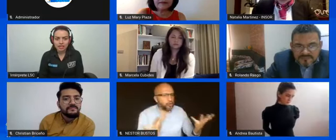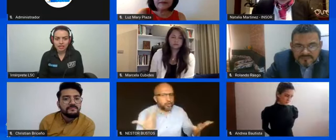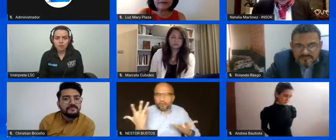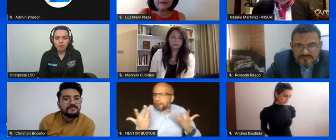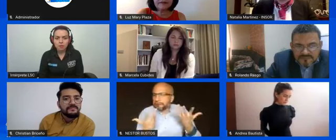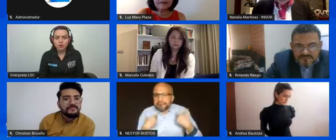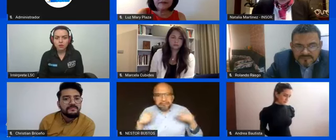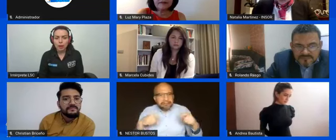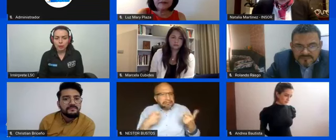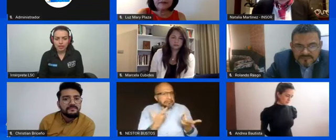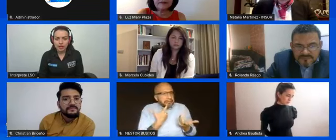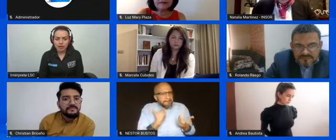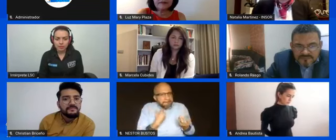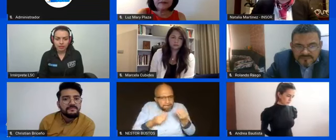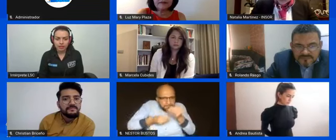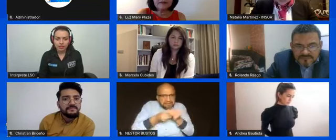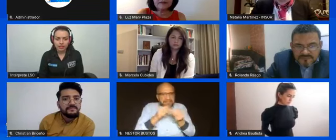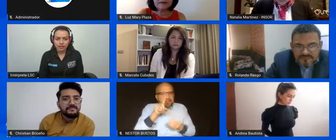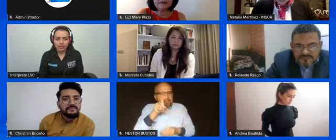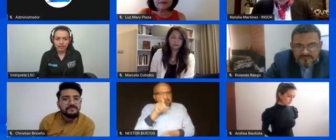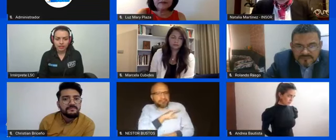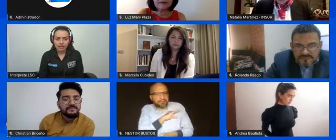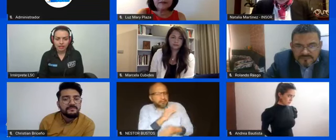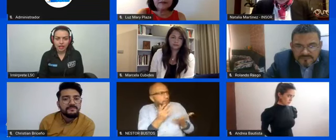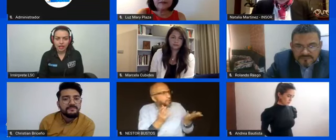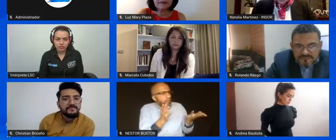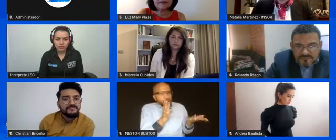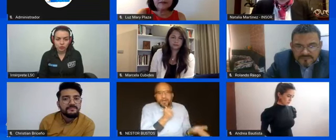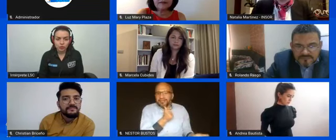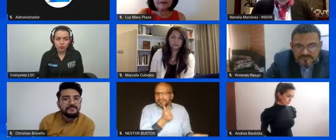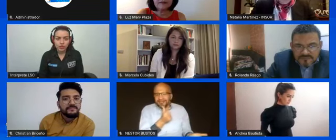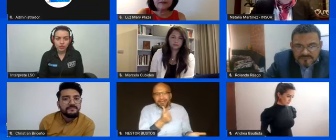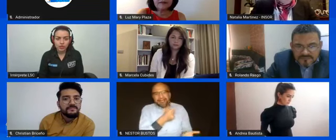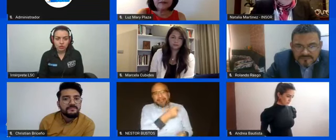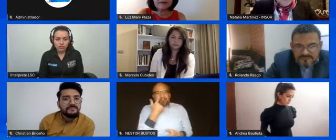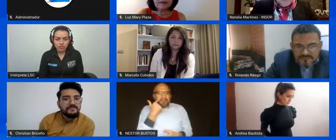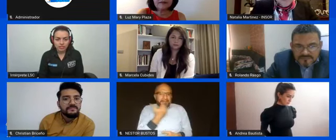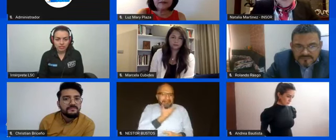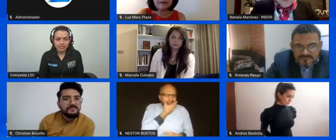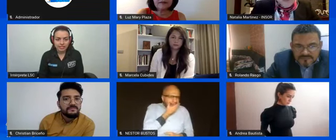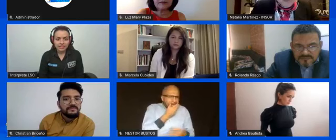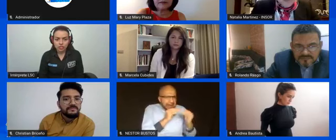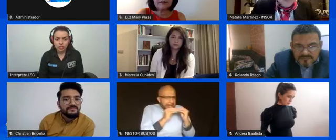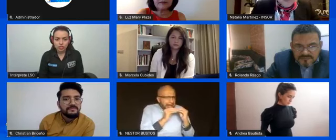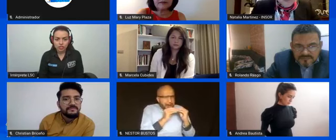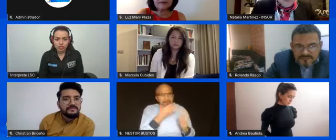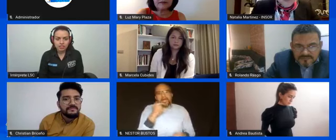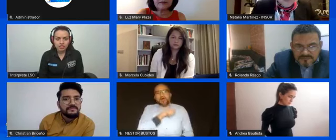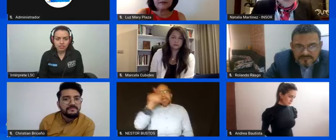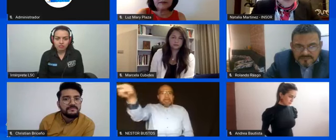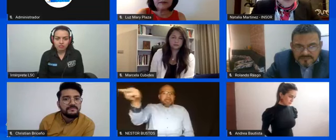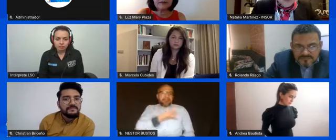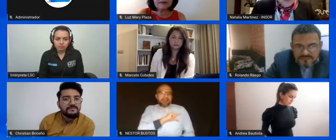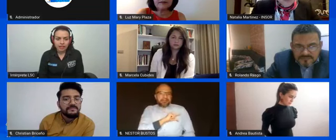en quinto de primaria, pero no había grados de bachillerato. Entonces, en esta